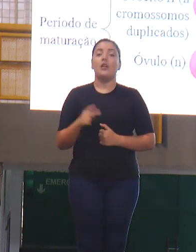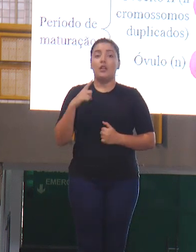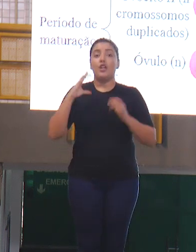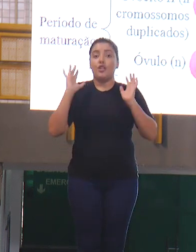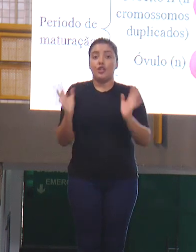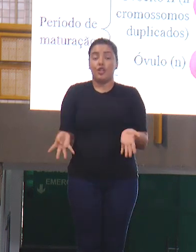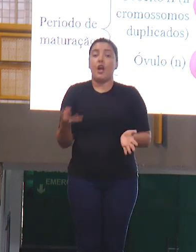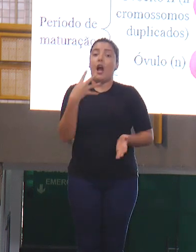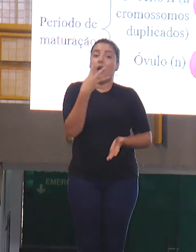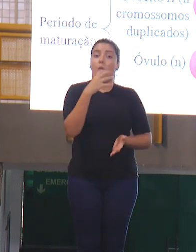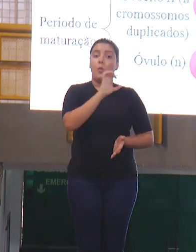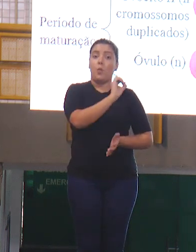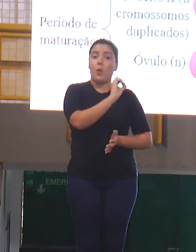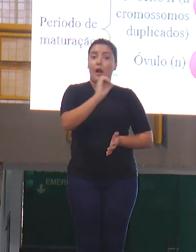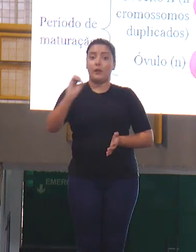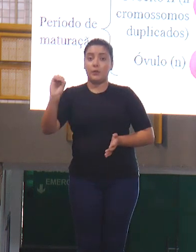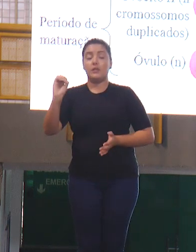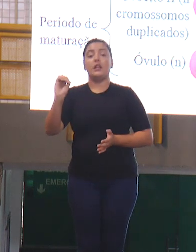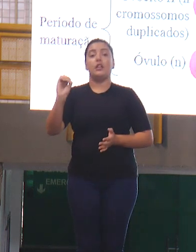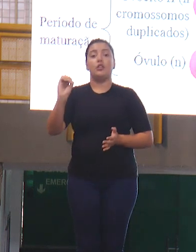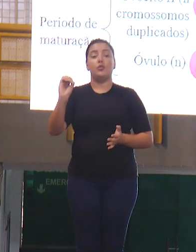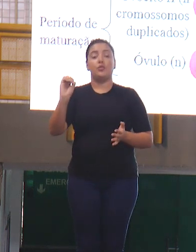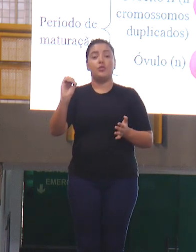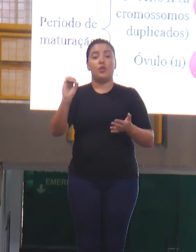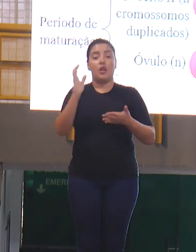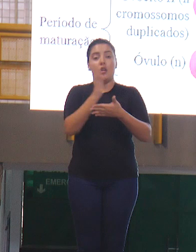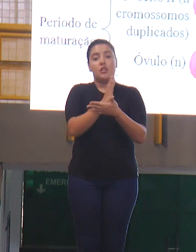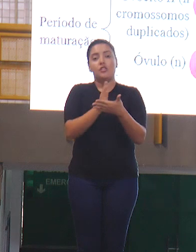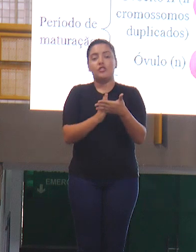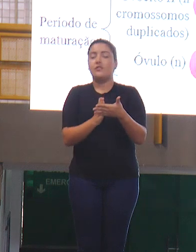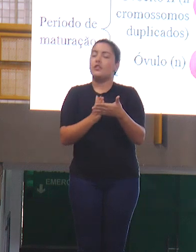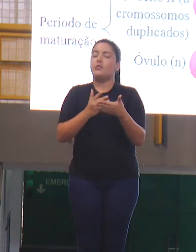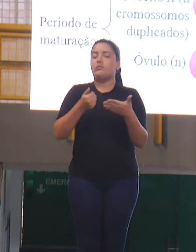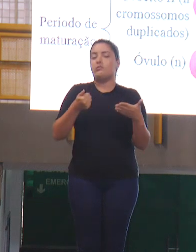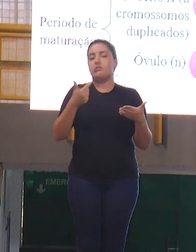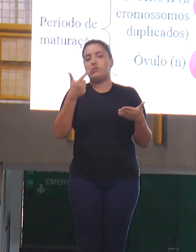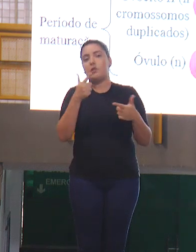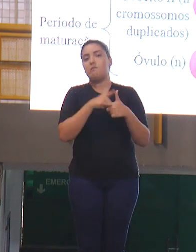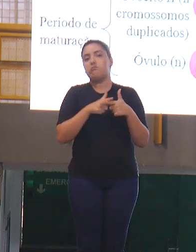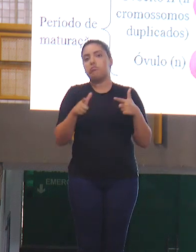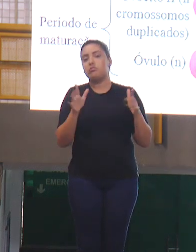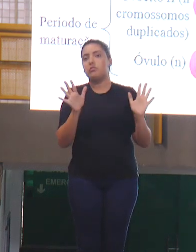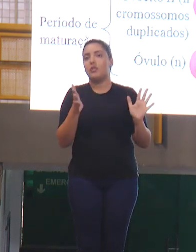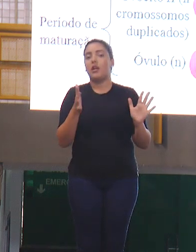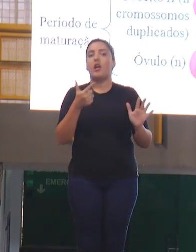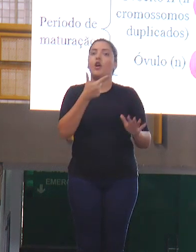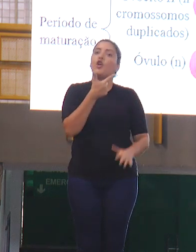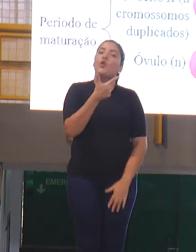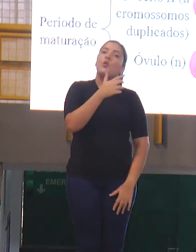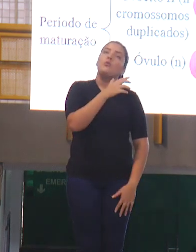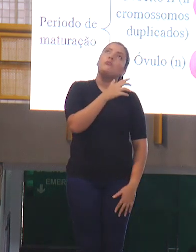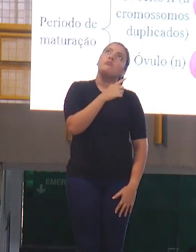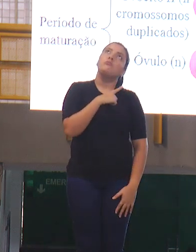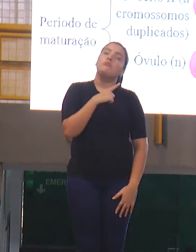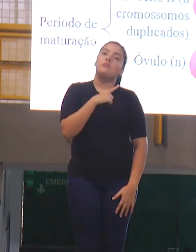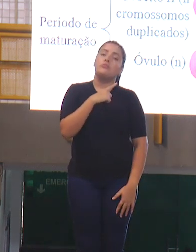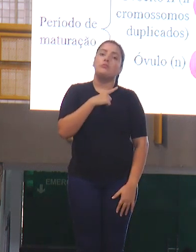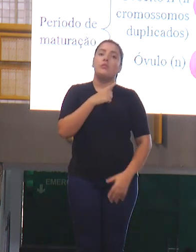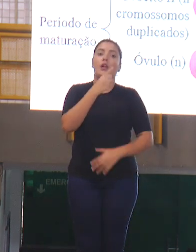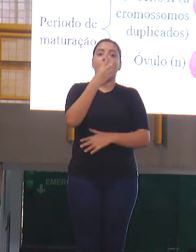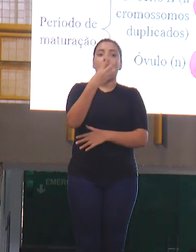400 óvulos dividido por 12 dá algo em torno de quê? Dá 200 por 6, 100 por 3,